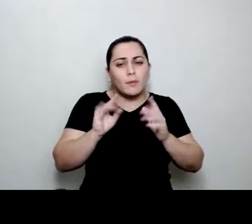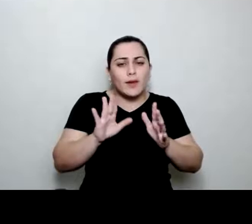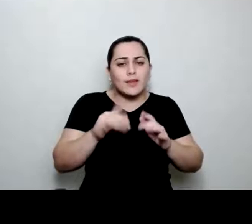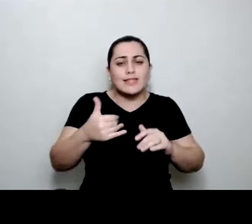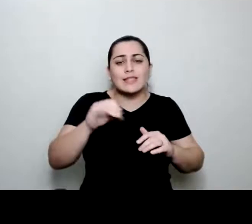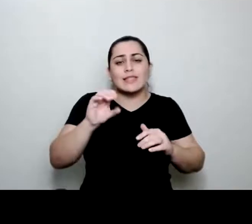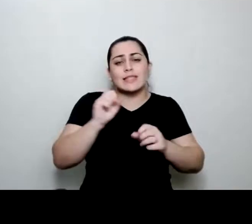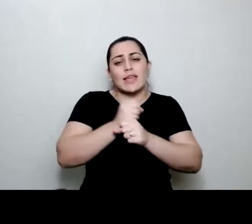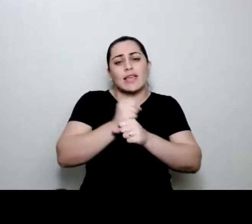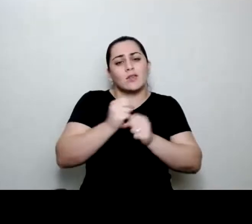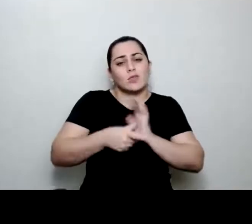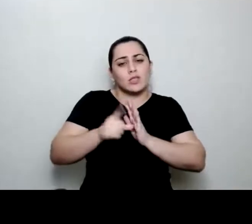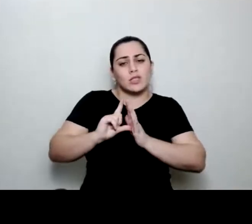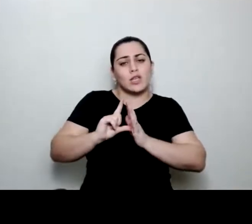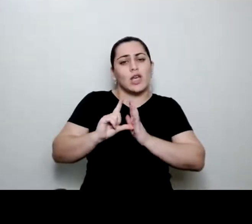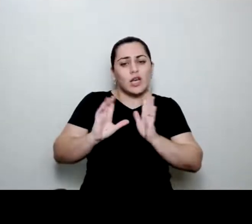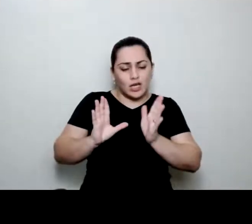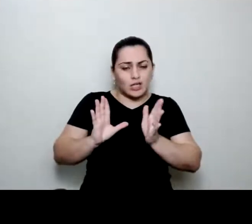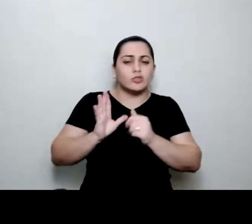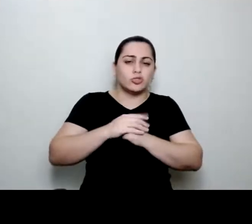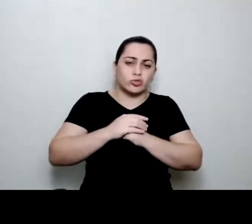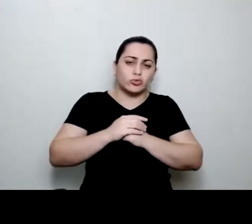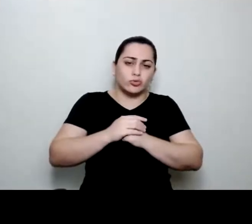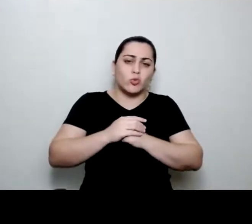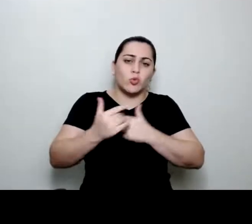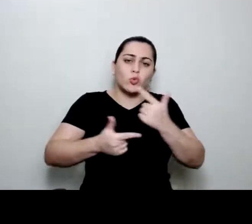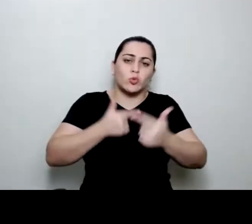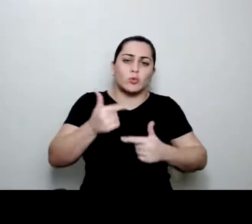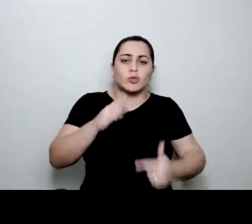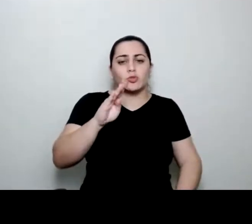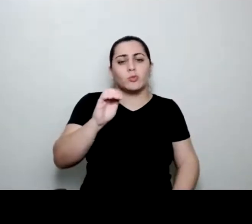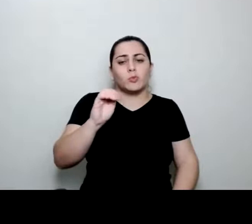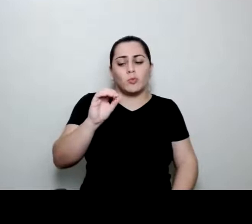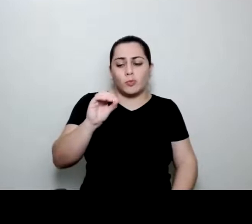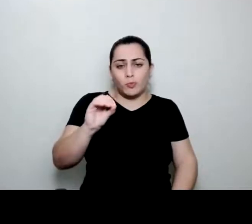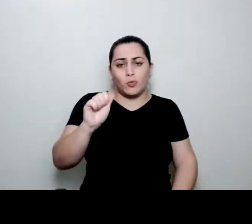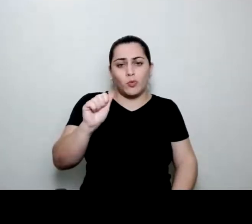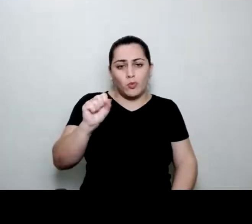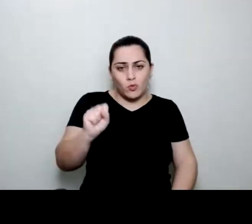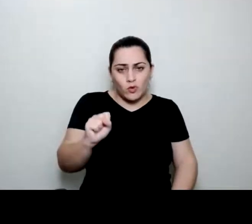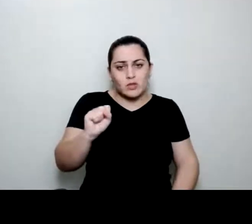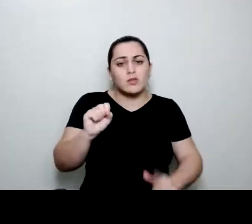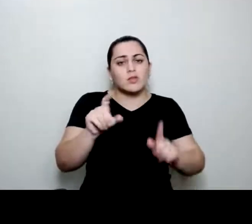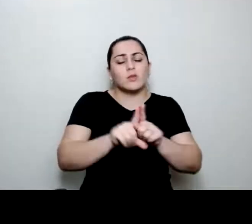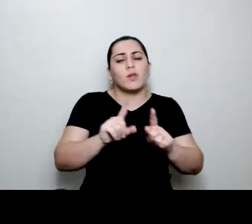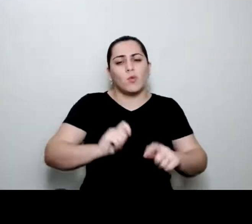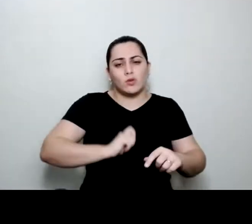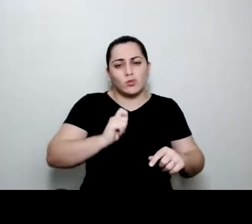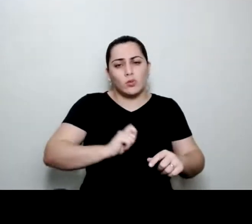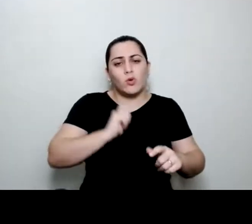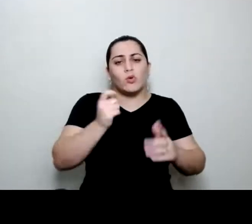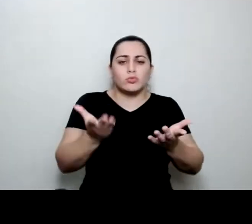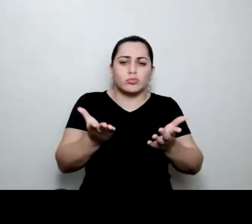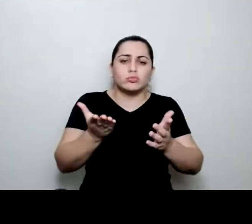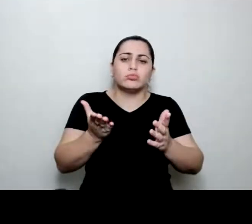anos antes, né? Justamente com o trabalho de Boas, esse antropólogo que, na